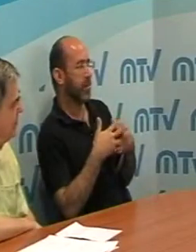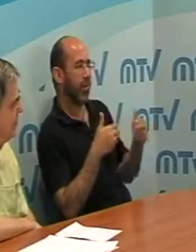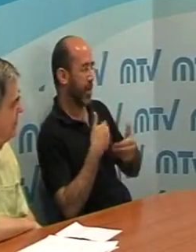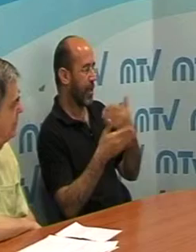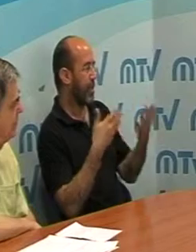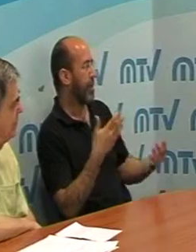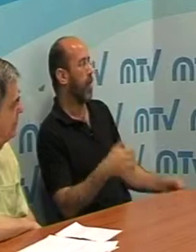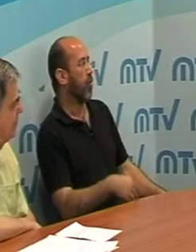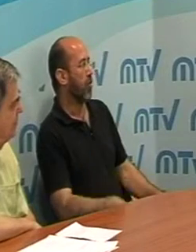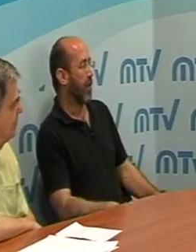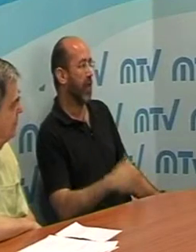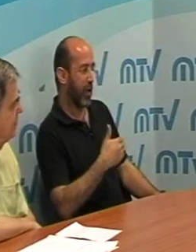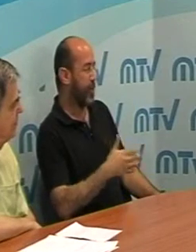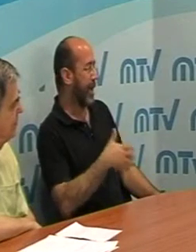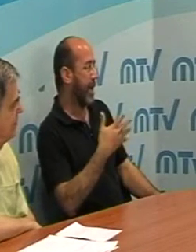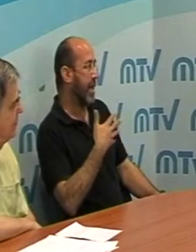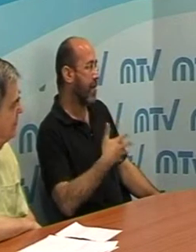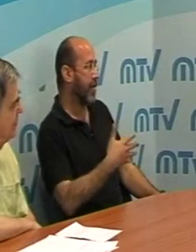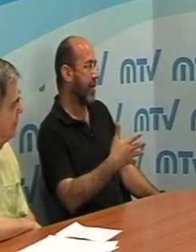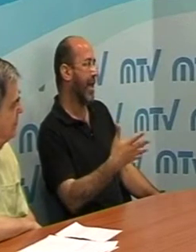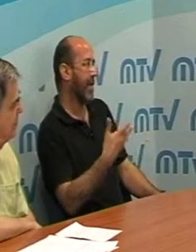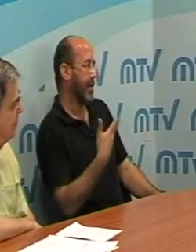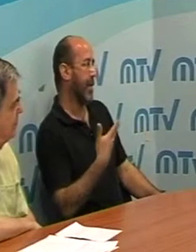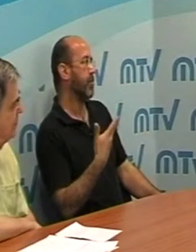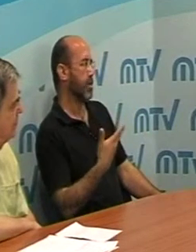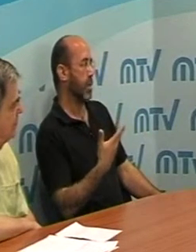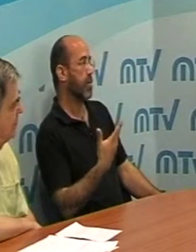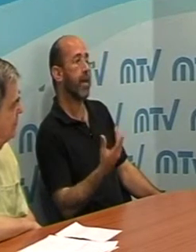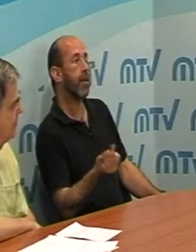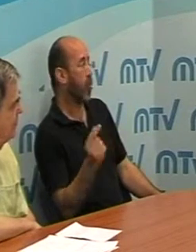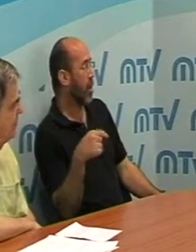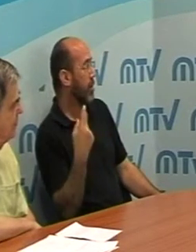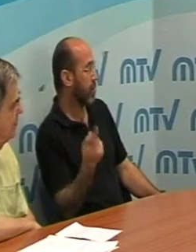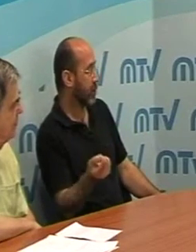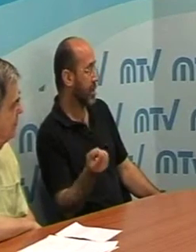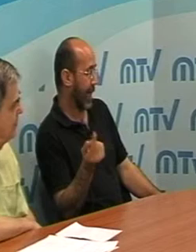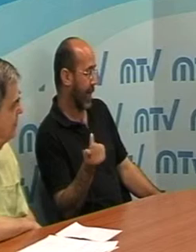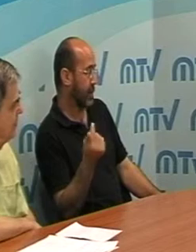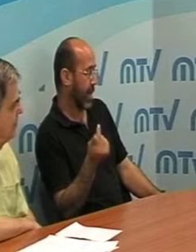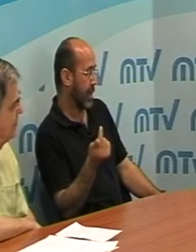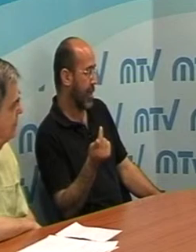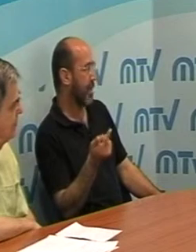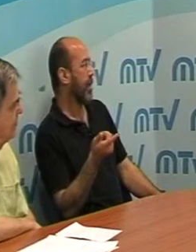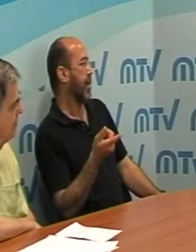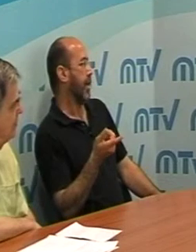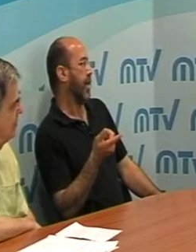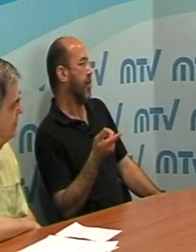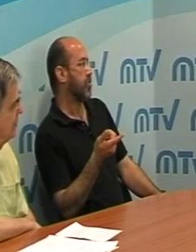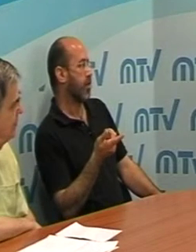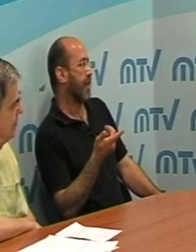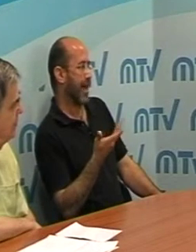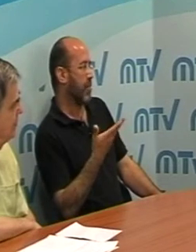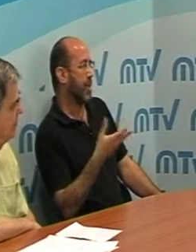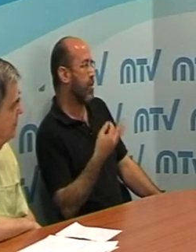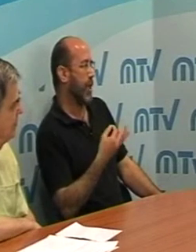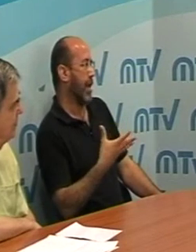lengua de signos poder evolucionar. Fue el inicio de la identidad de personas sordas, cuando después, aquí en España, los